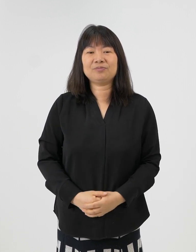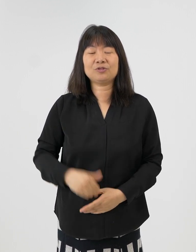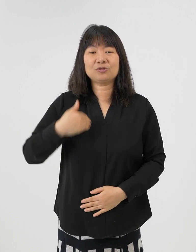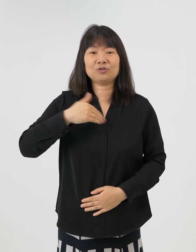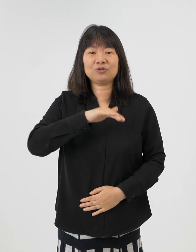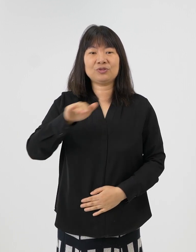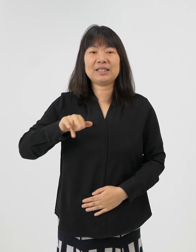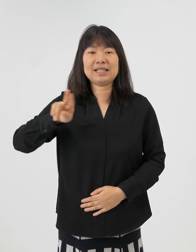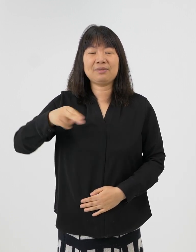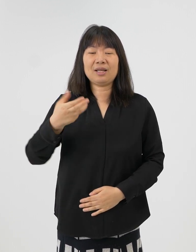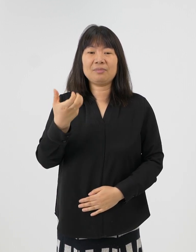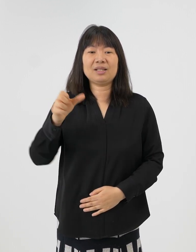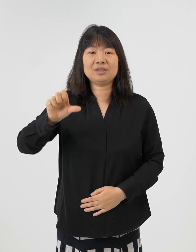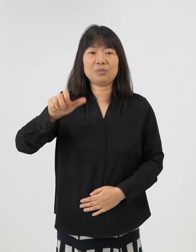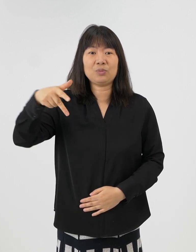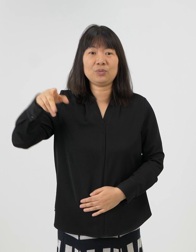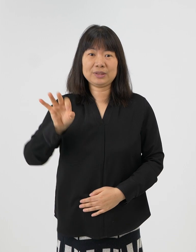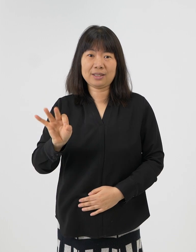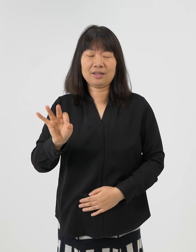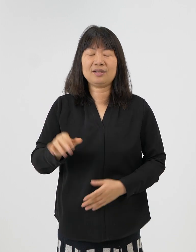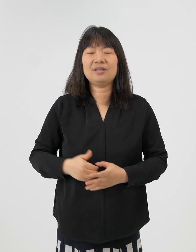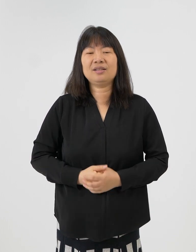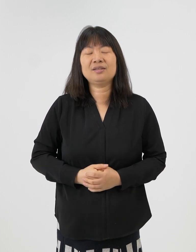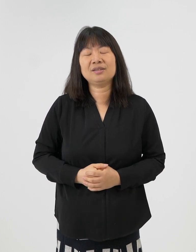우리 285장